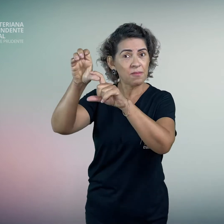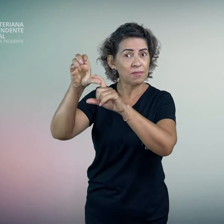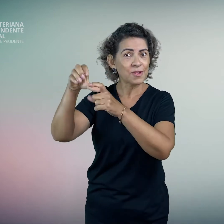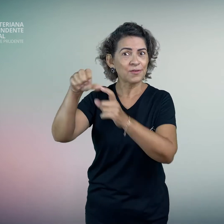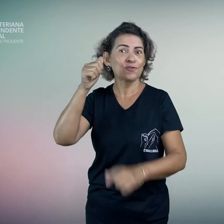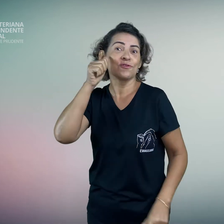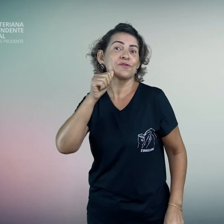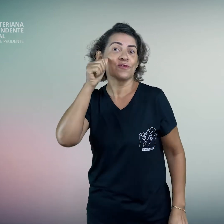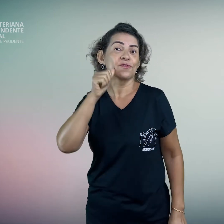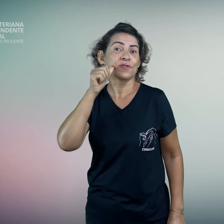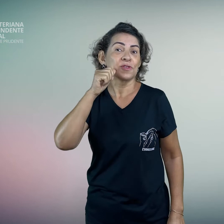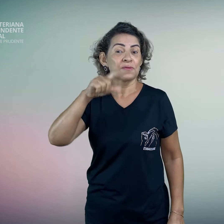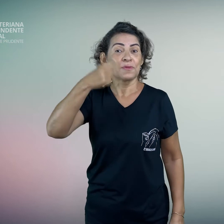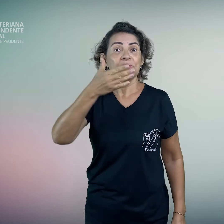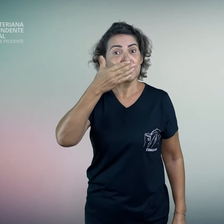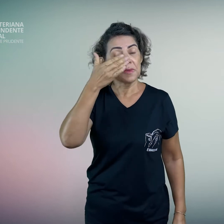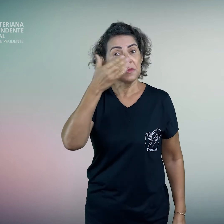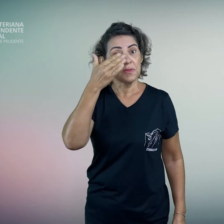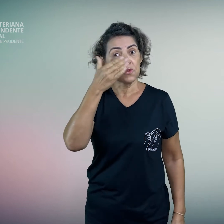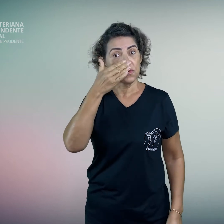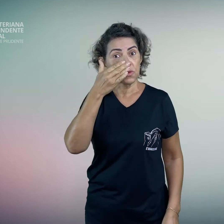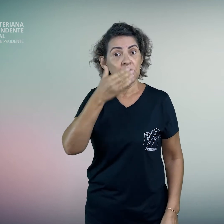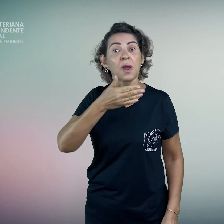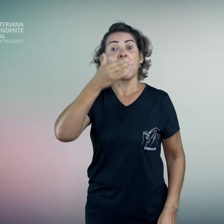como fruto de seu adultério nasceu Jefté.